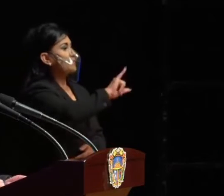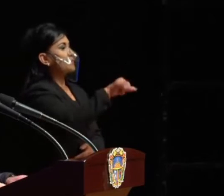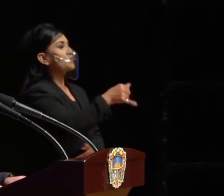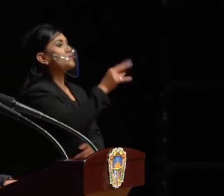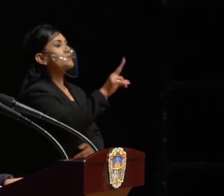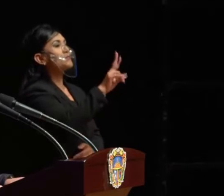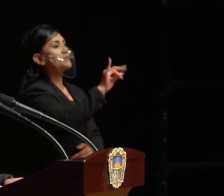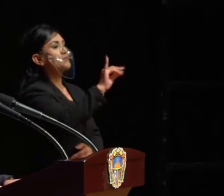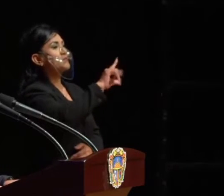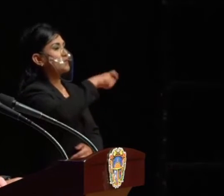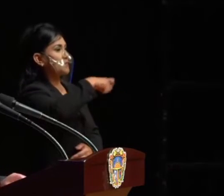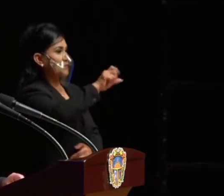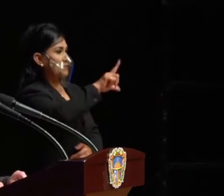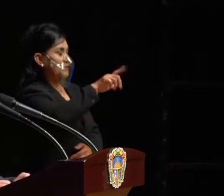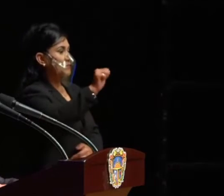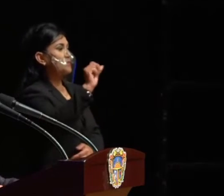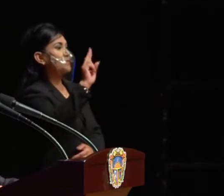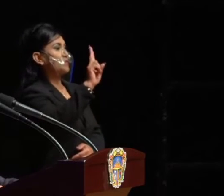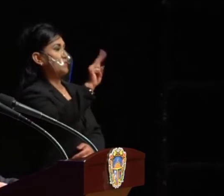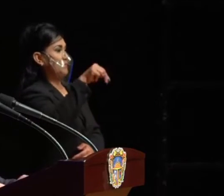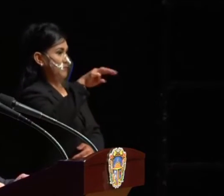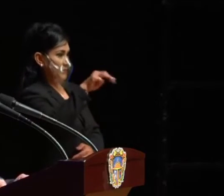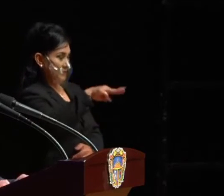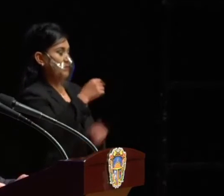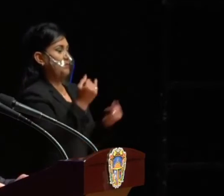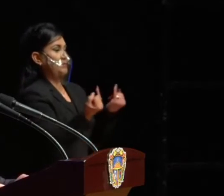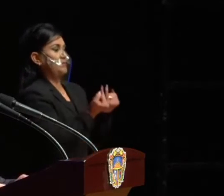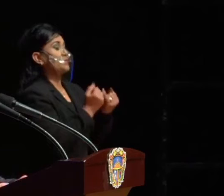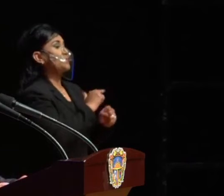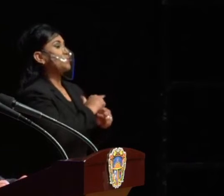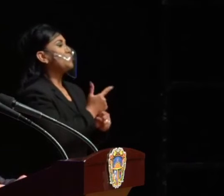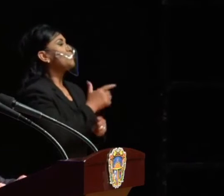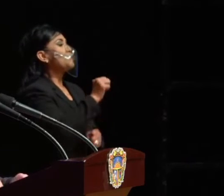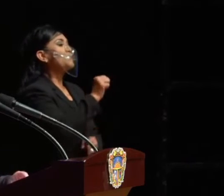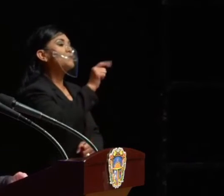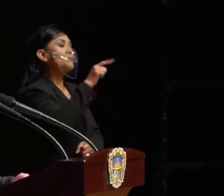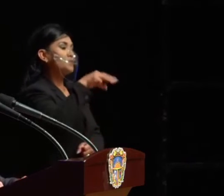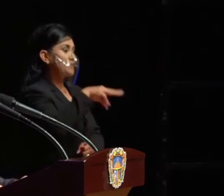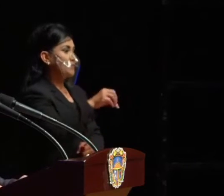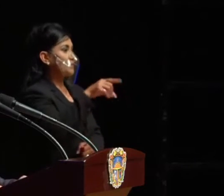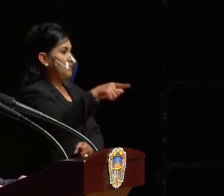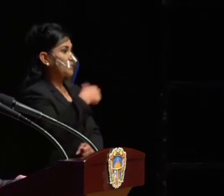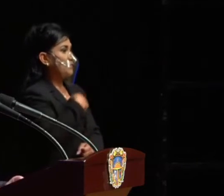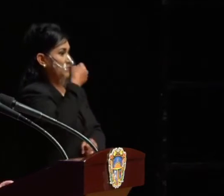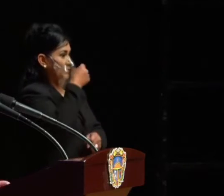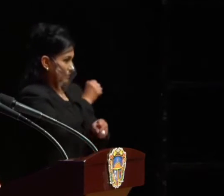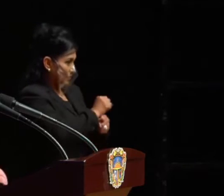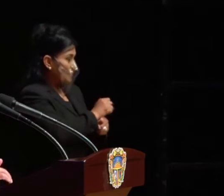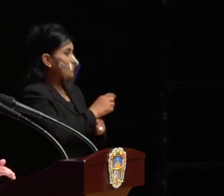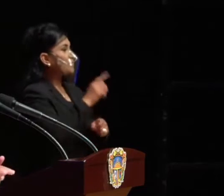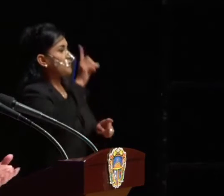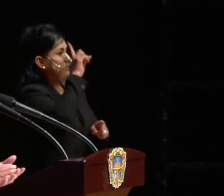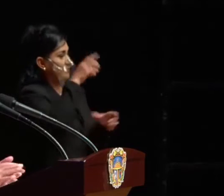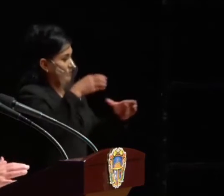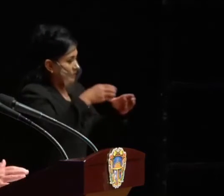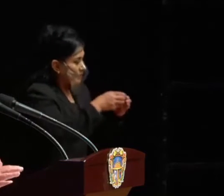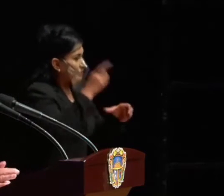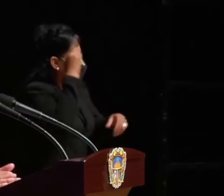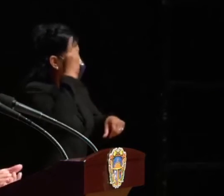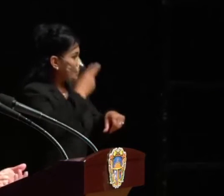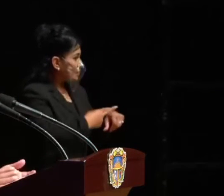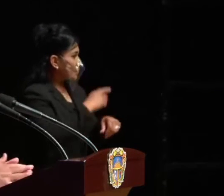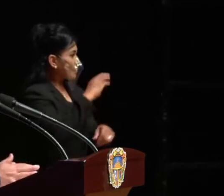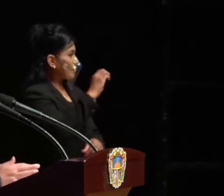la UNAM, a la licenciada Paulina Alba Betancourt, prosecretaria del Consejo Directivo de la Canaco,